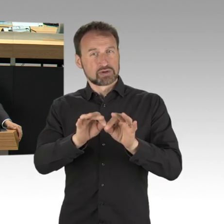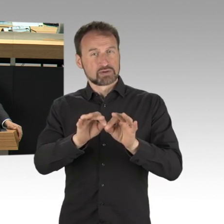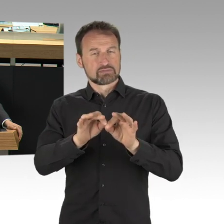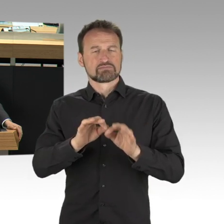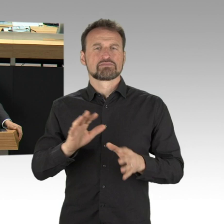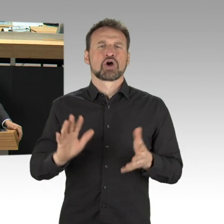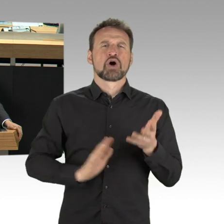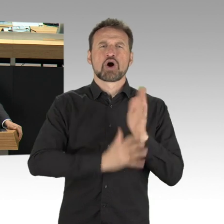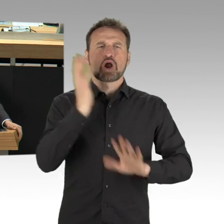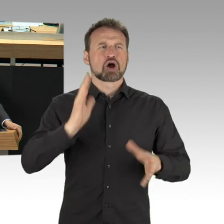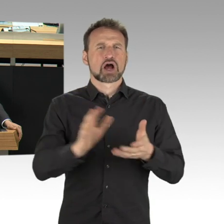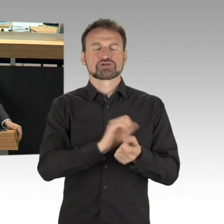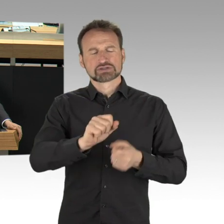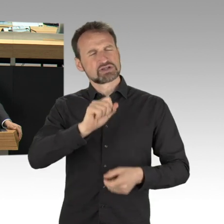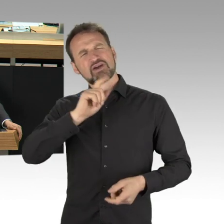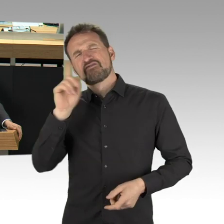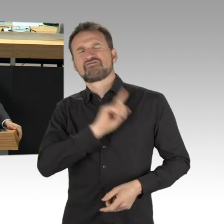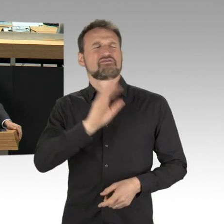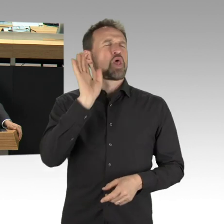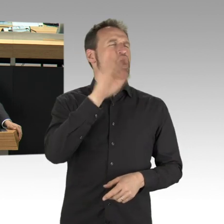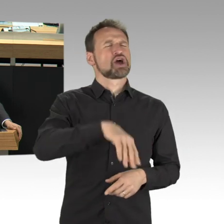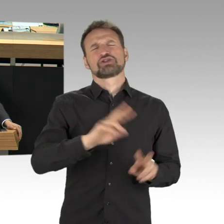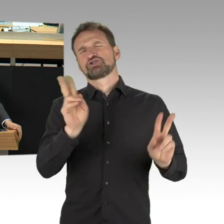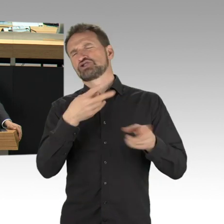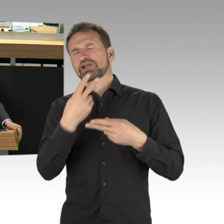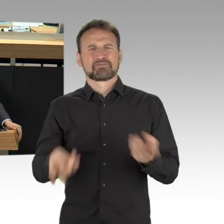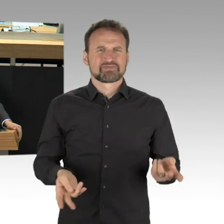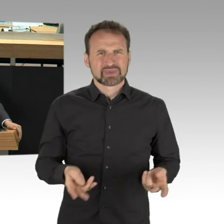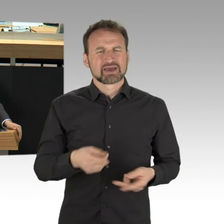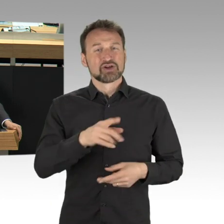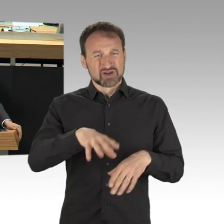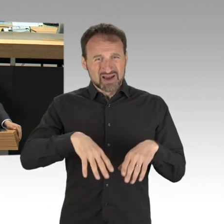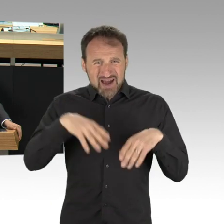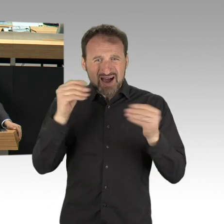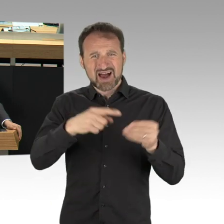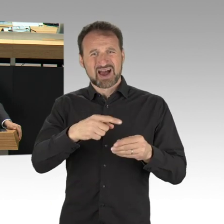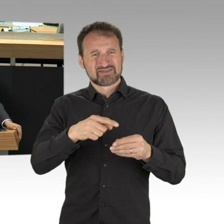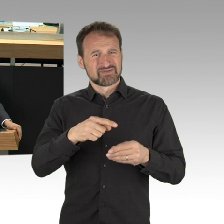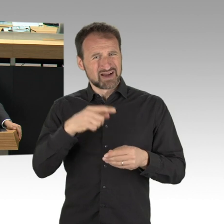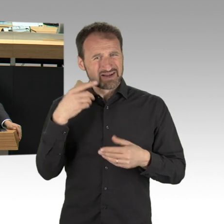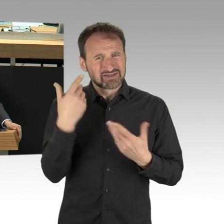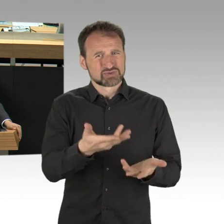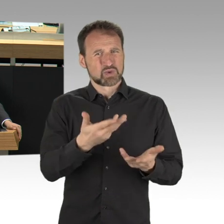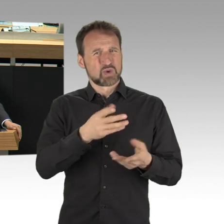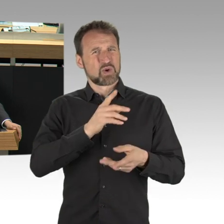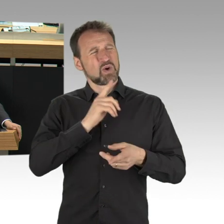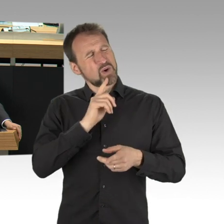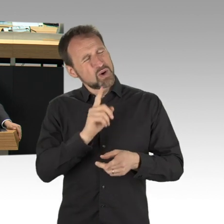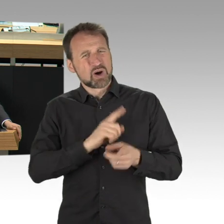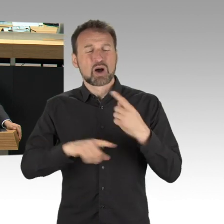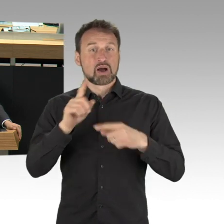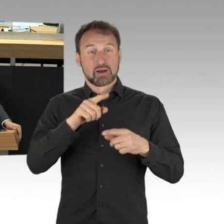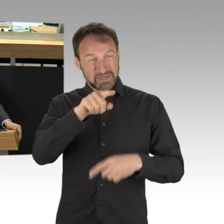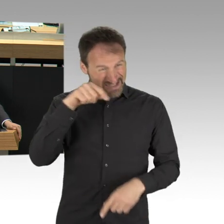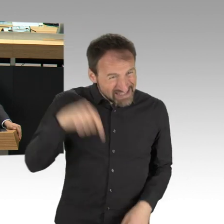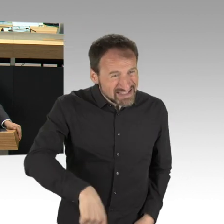zu relativieren. Und Sie sprechen nicht einmal hier auch über Rechtsradikalismus und Antisemitismus. Das ist eine